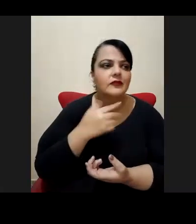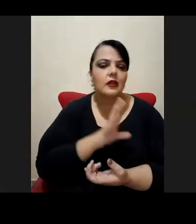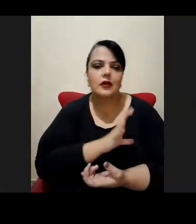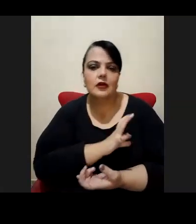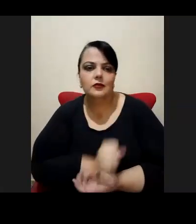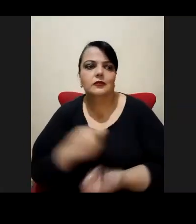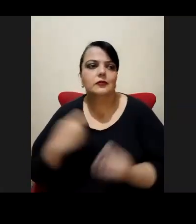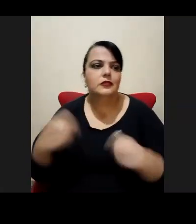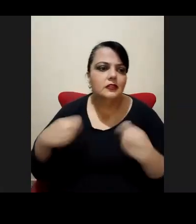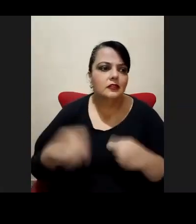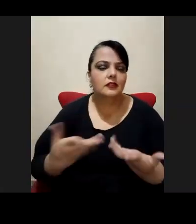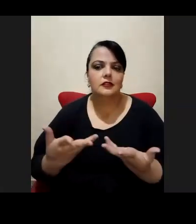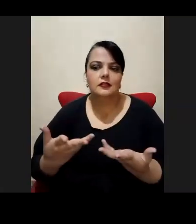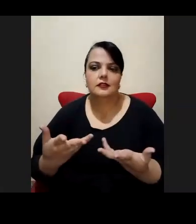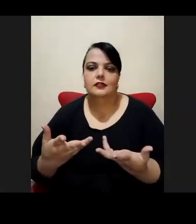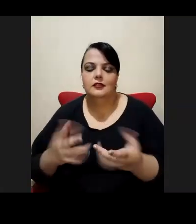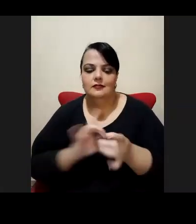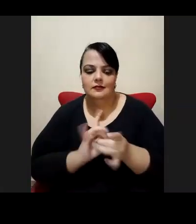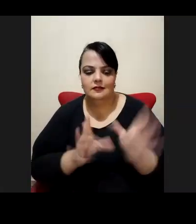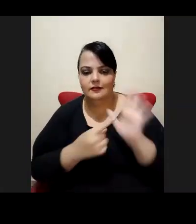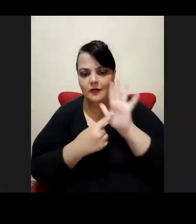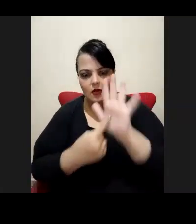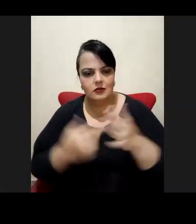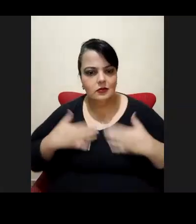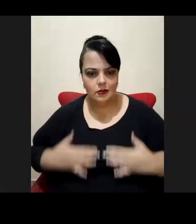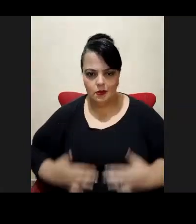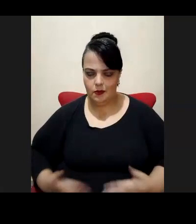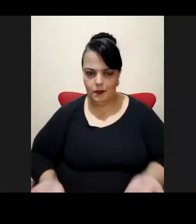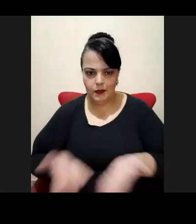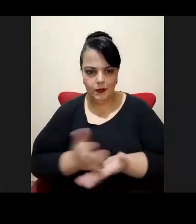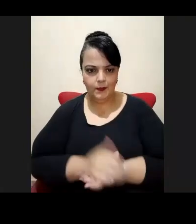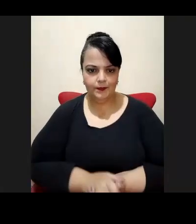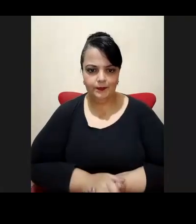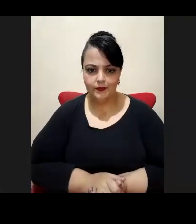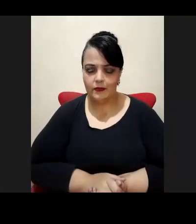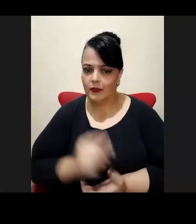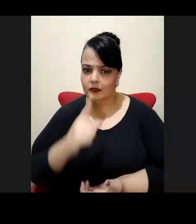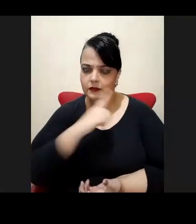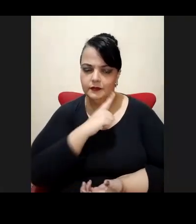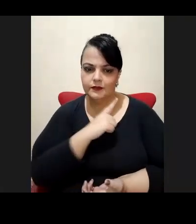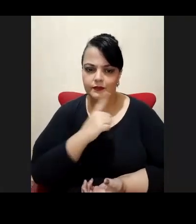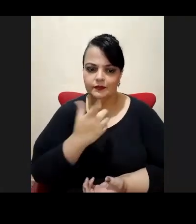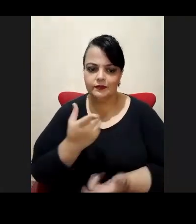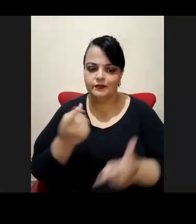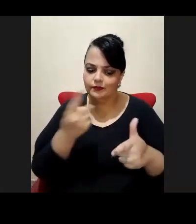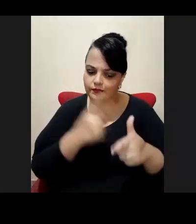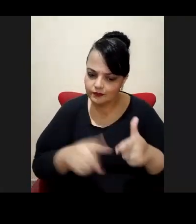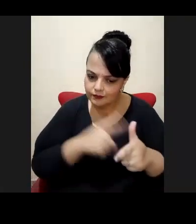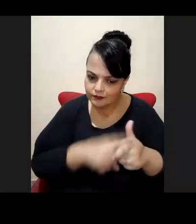instante, quando ela tem uma validação pelo compartilhamento de conteúdos dessa natureza, mas que trazem uma